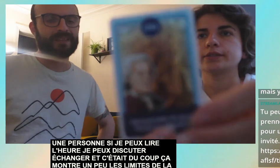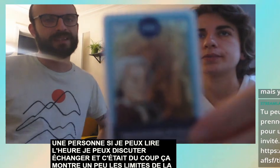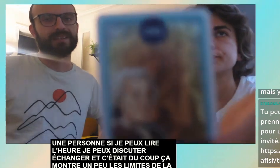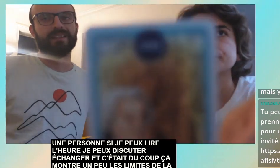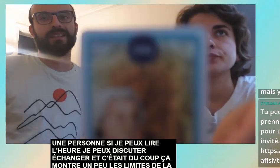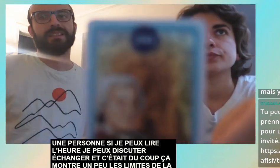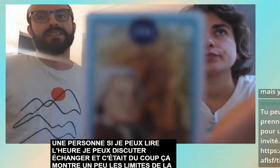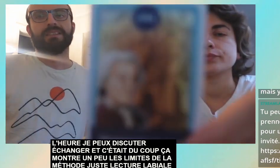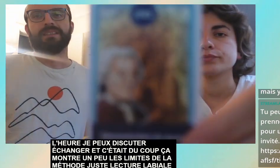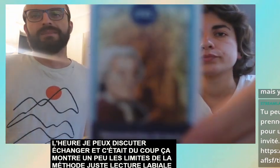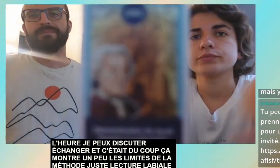ça.